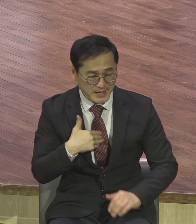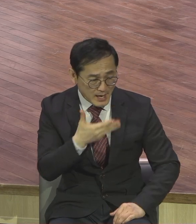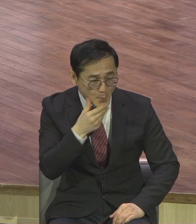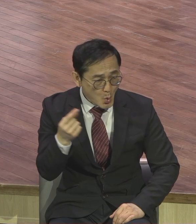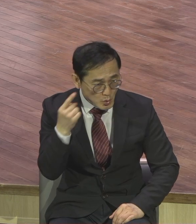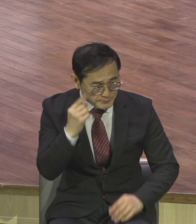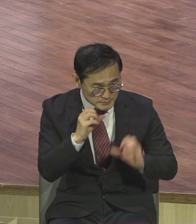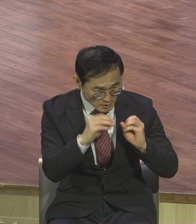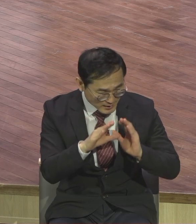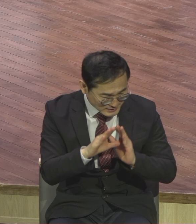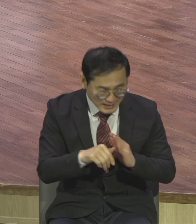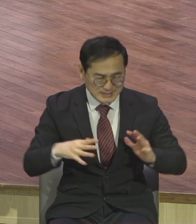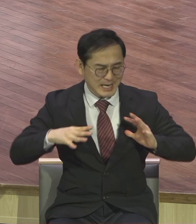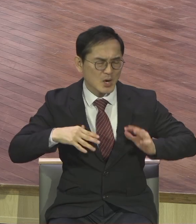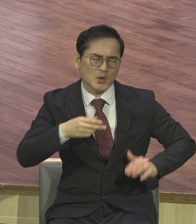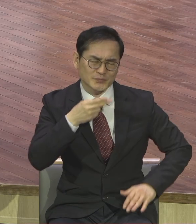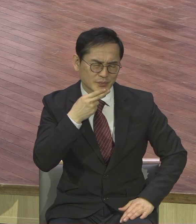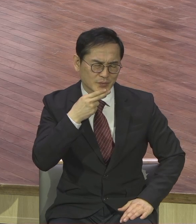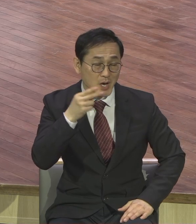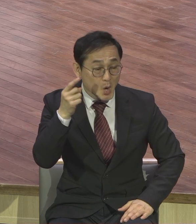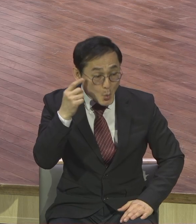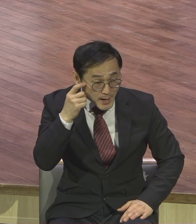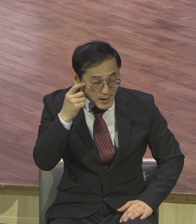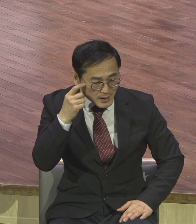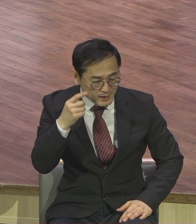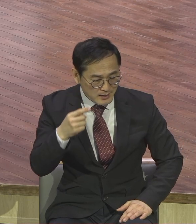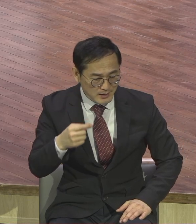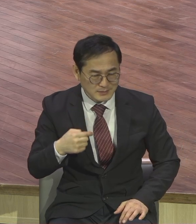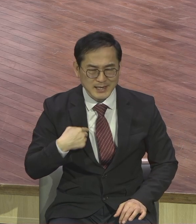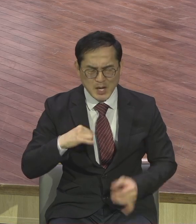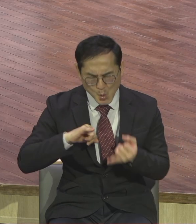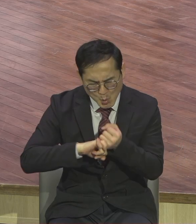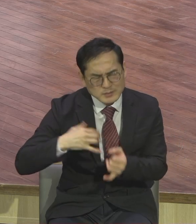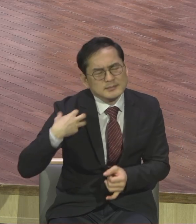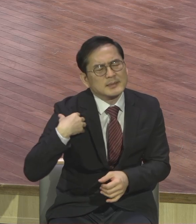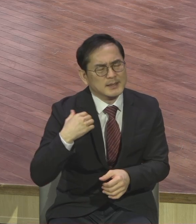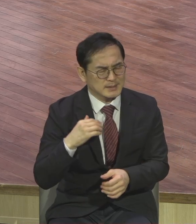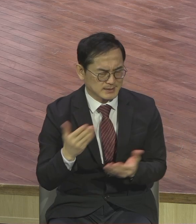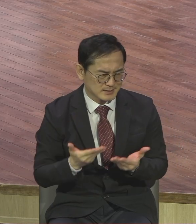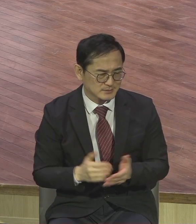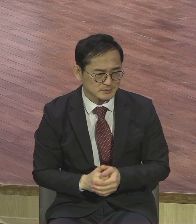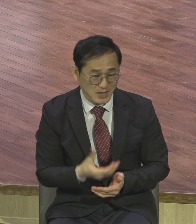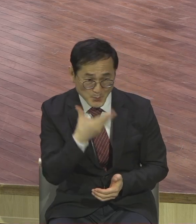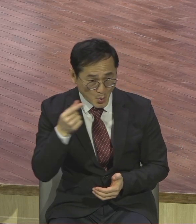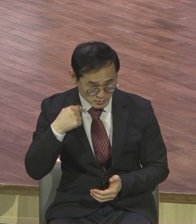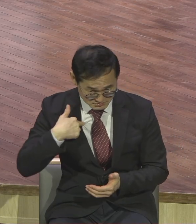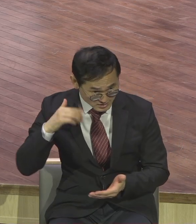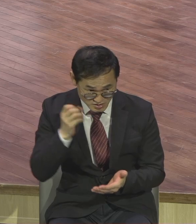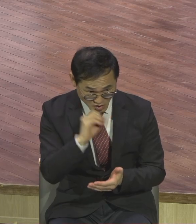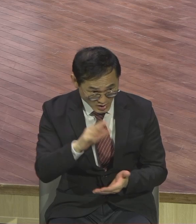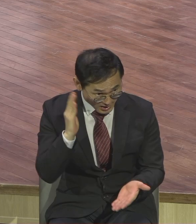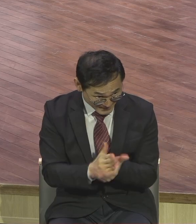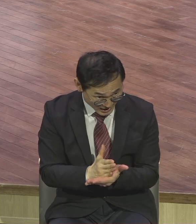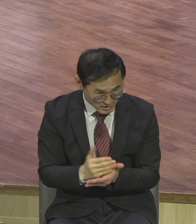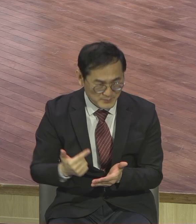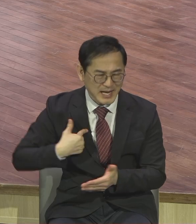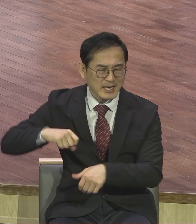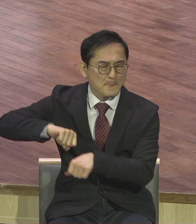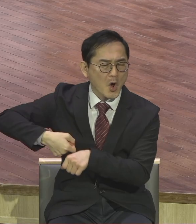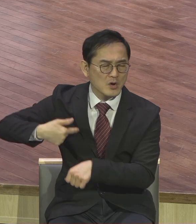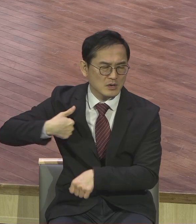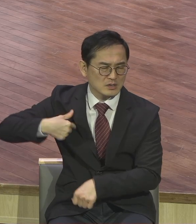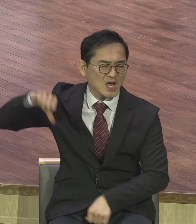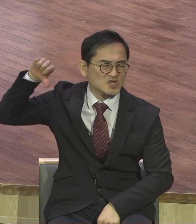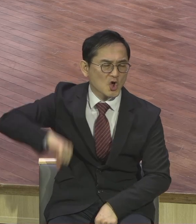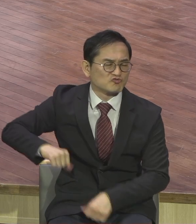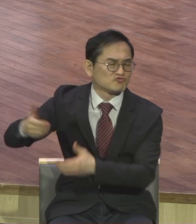전할지라도 자랑할 것이 없으면 내가 부득불할 일임이라. 만일 복음을 전하지 아니하면 내게 화가 있을